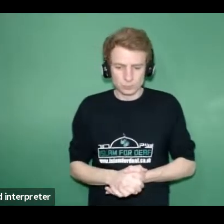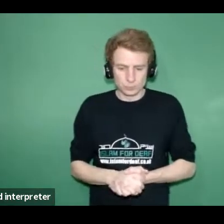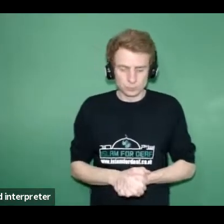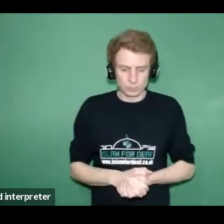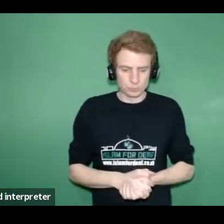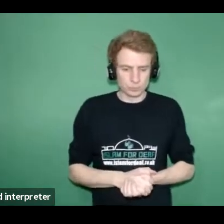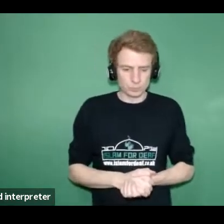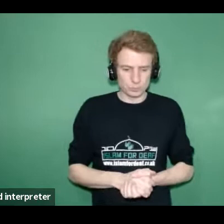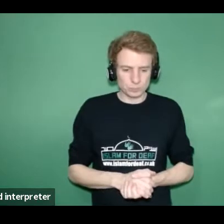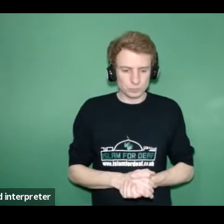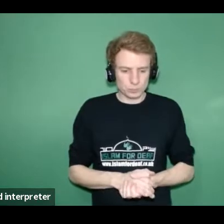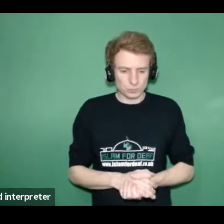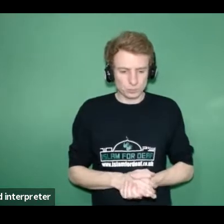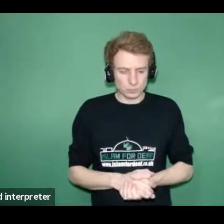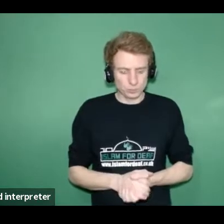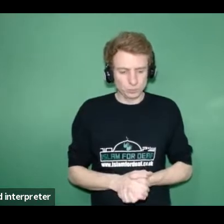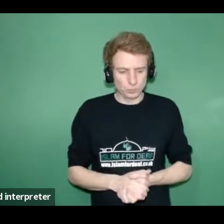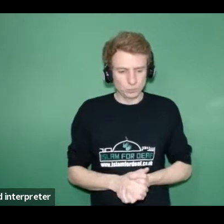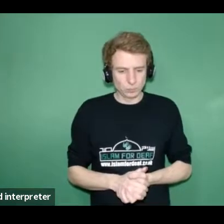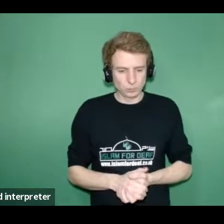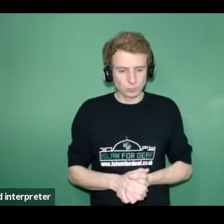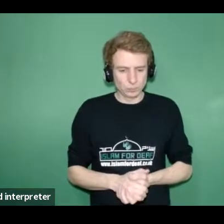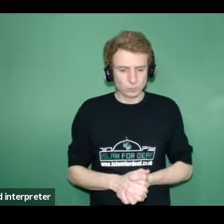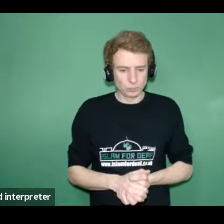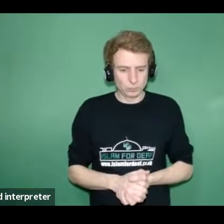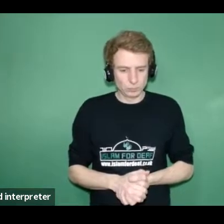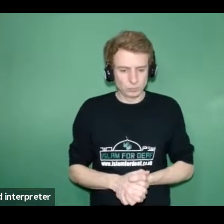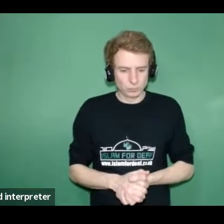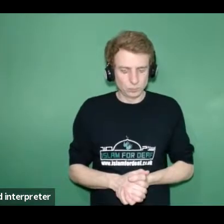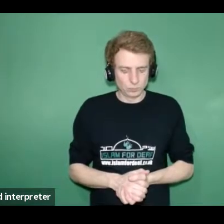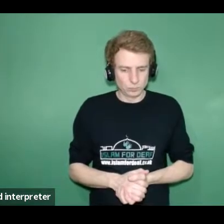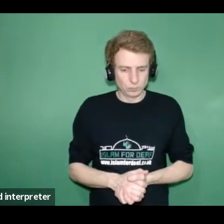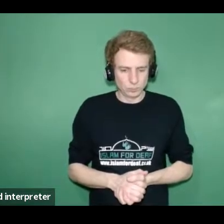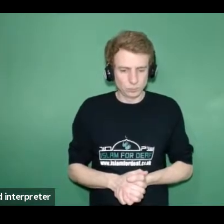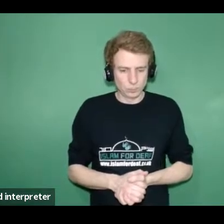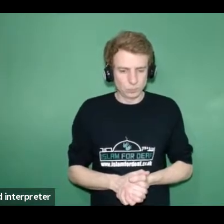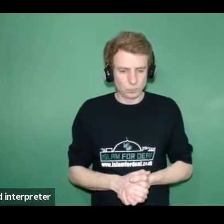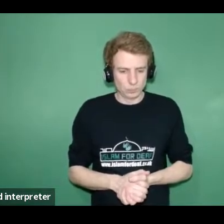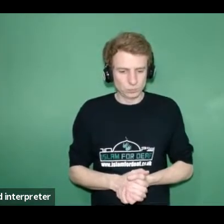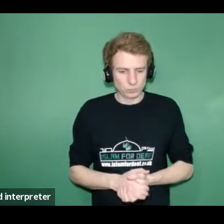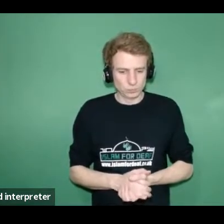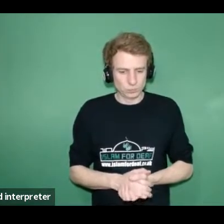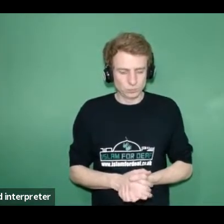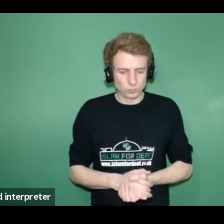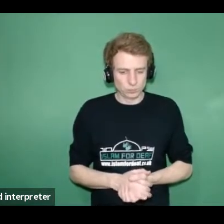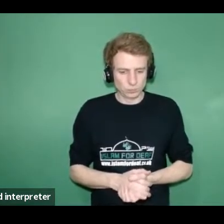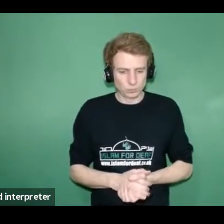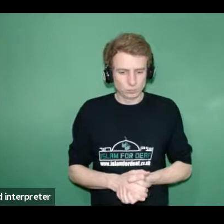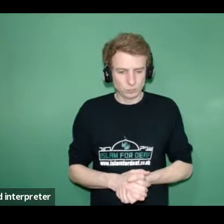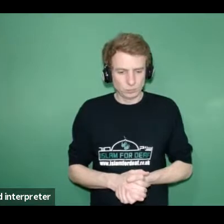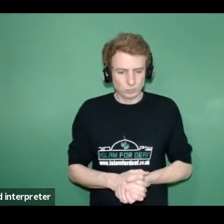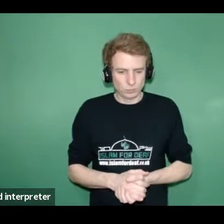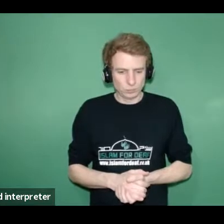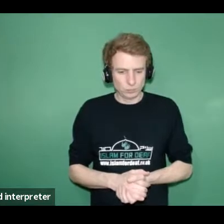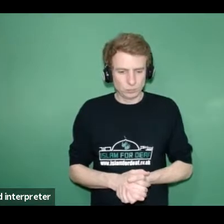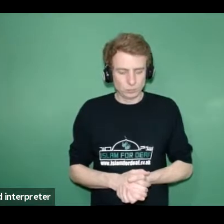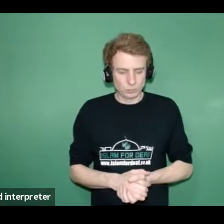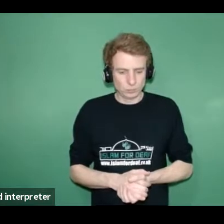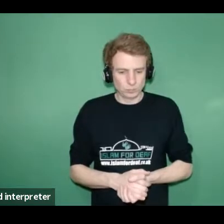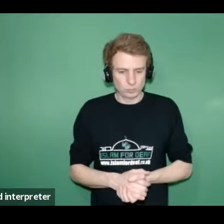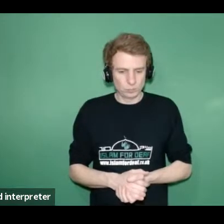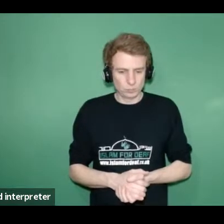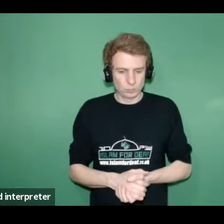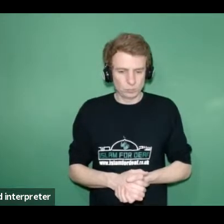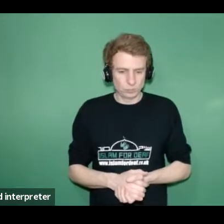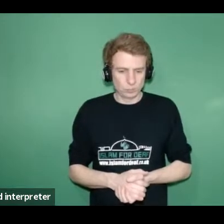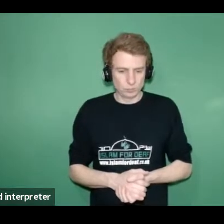من أولوياته، يعني من حيث الكم والنوع. فهذا رسول الله صلى الله عليه وسلم يأتي بعد صلاة